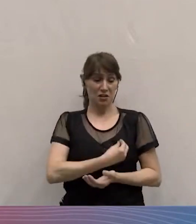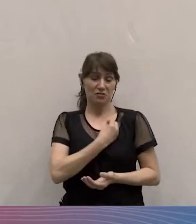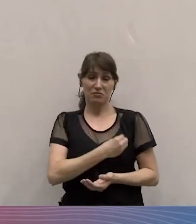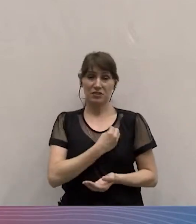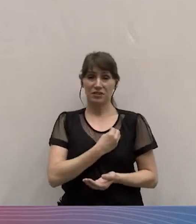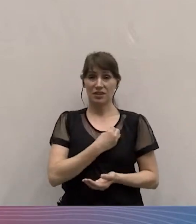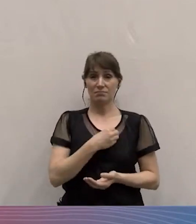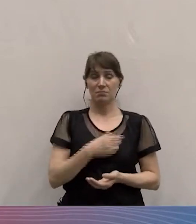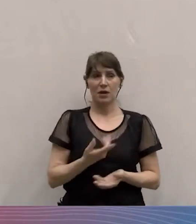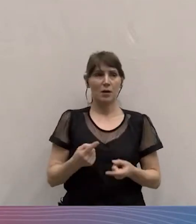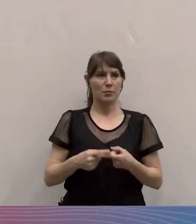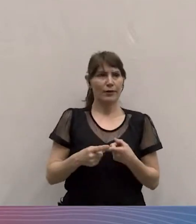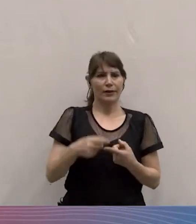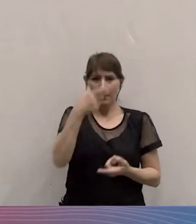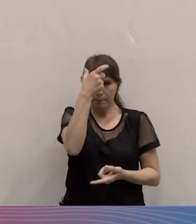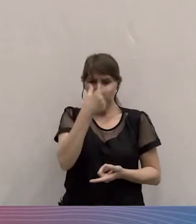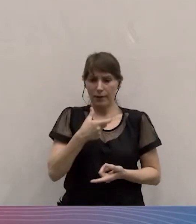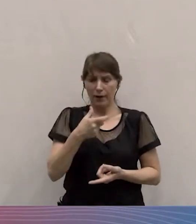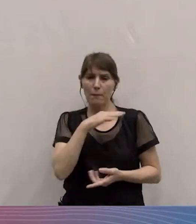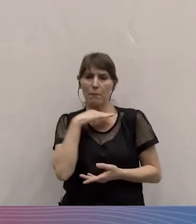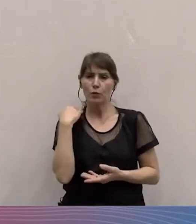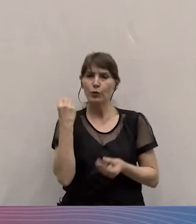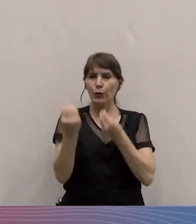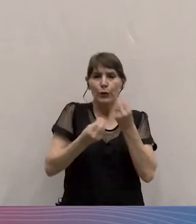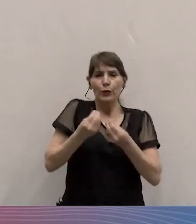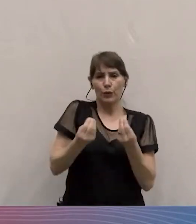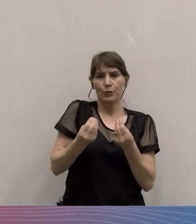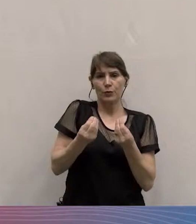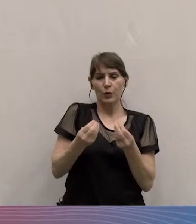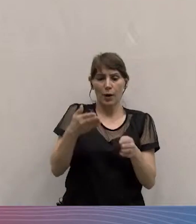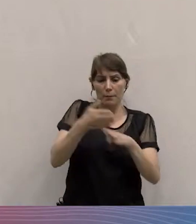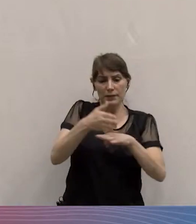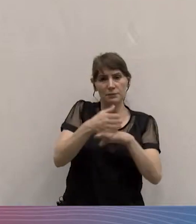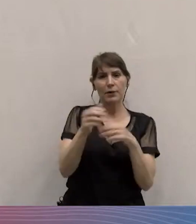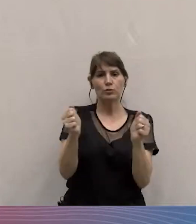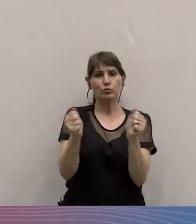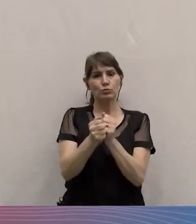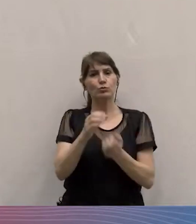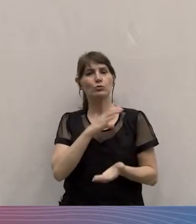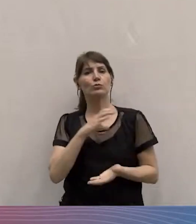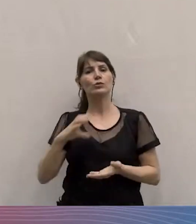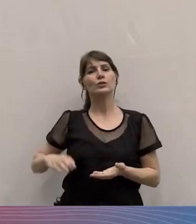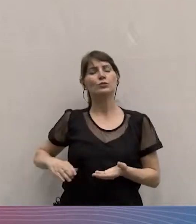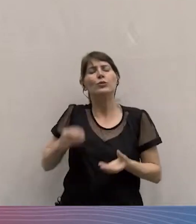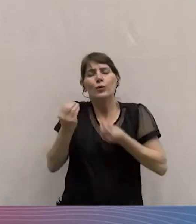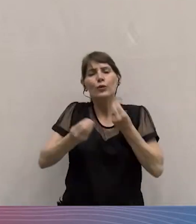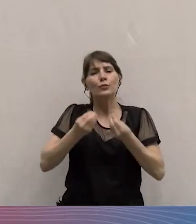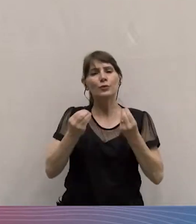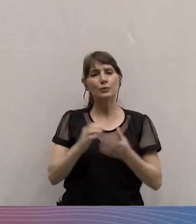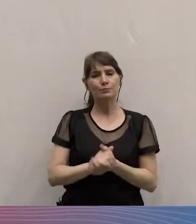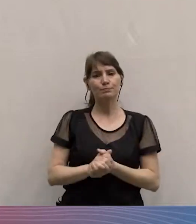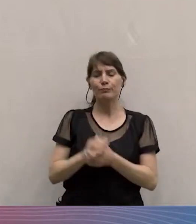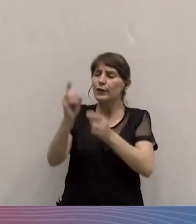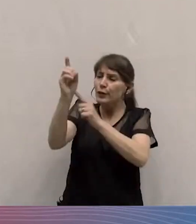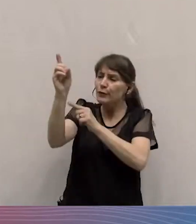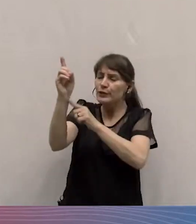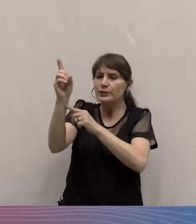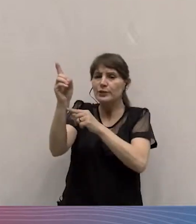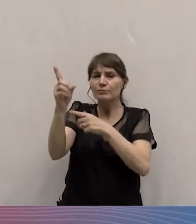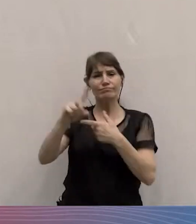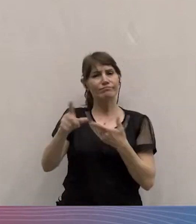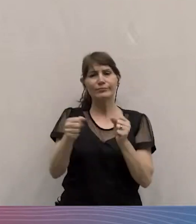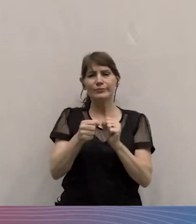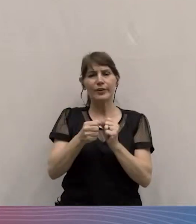Um morto não pode fazer parte do corpo de Cristo, e sem o corpo de Cristo, a vontade de Deus não é